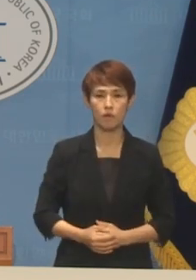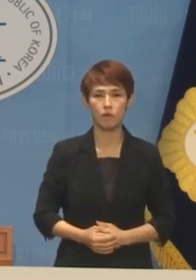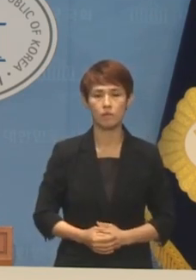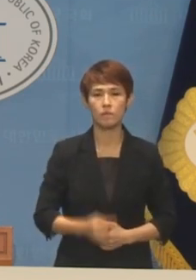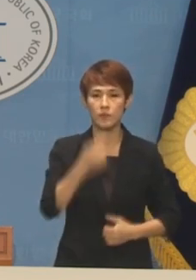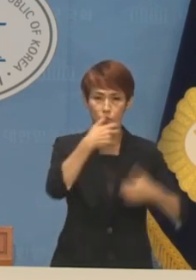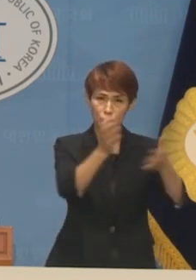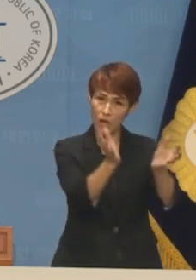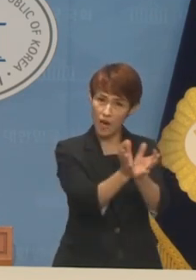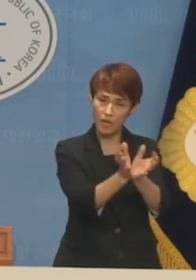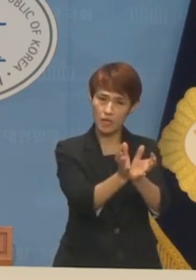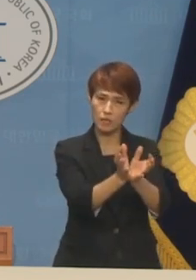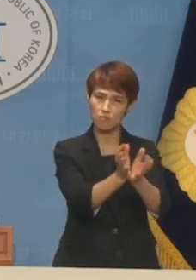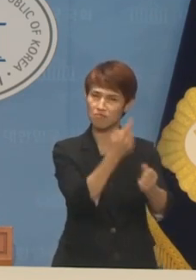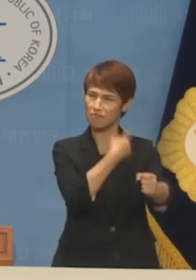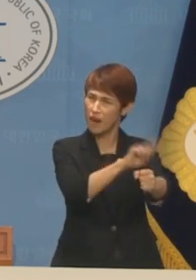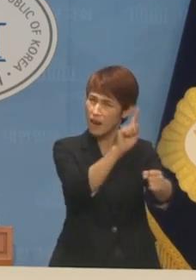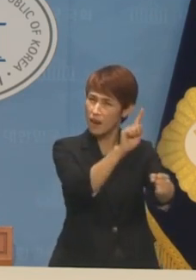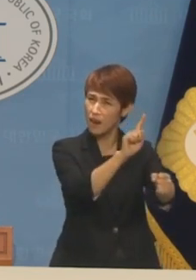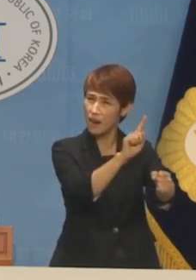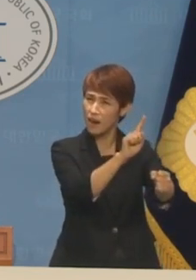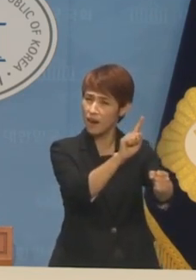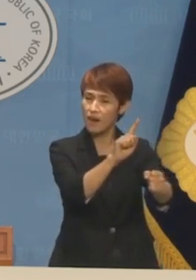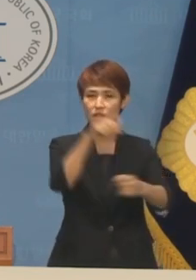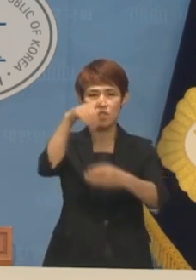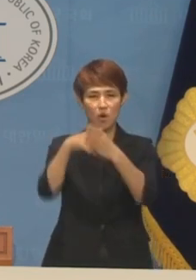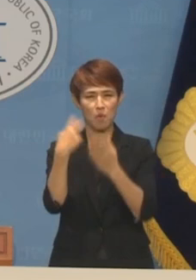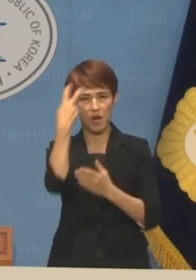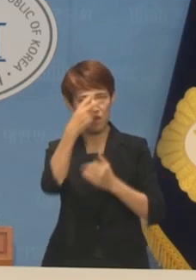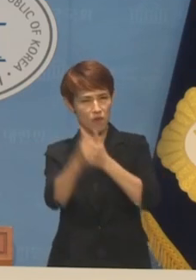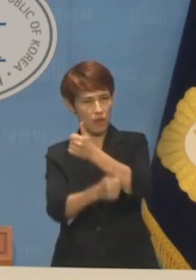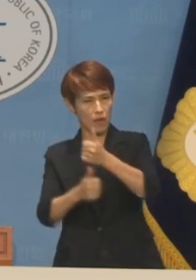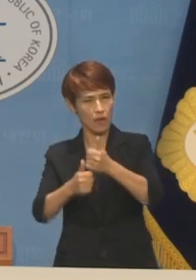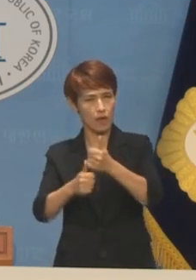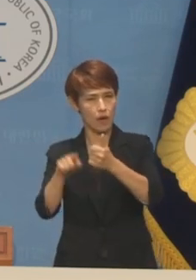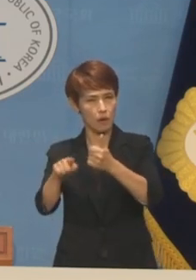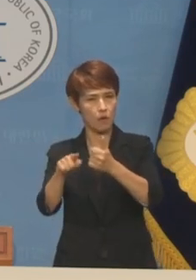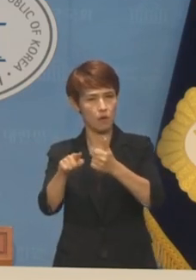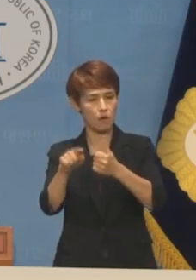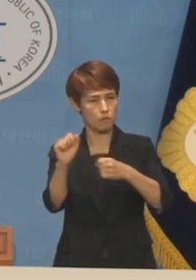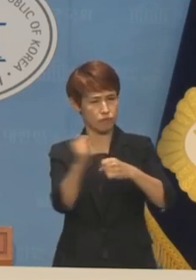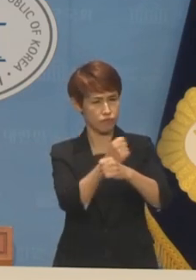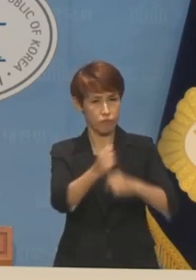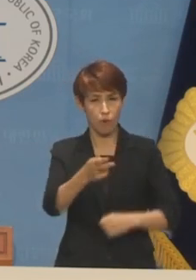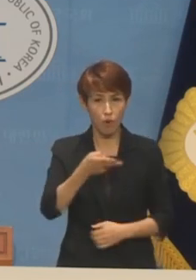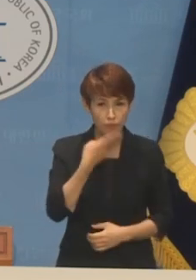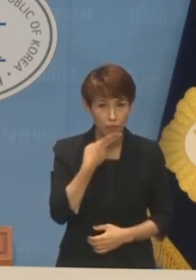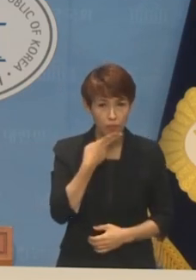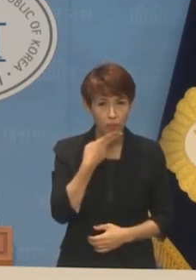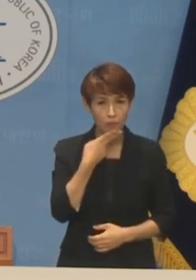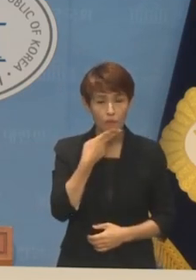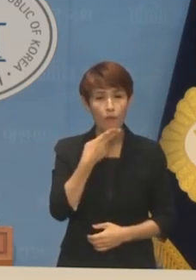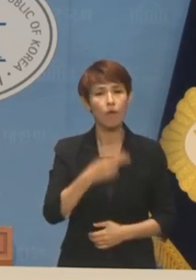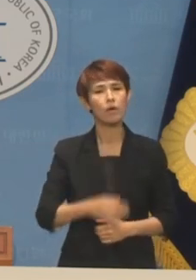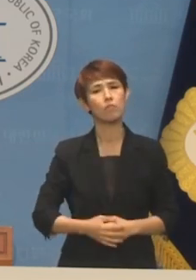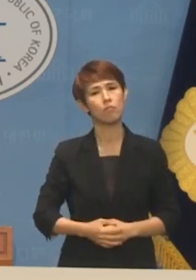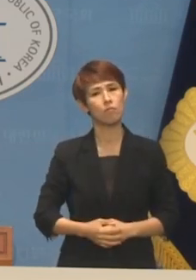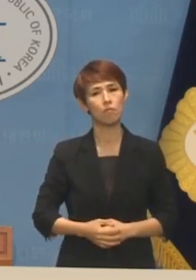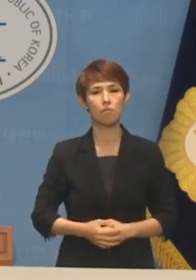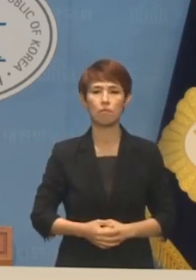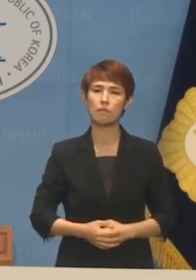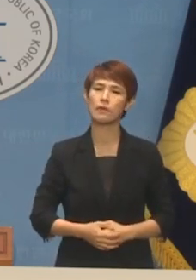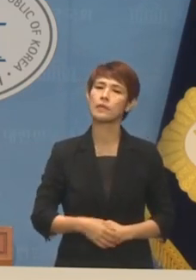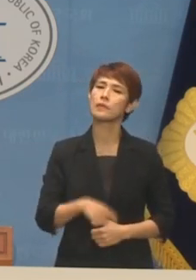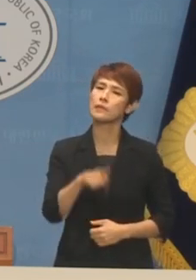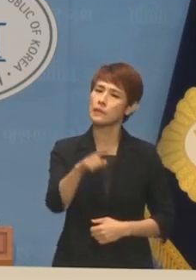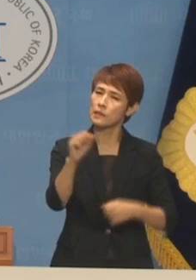민주당이 무능했거나 아니면 선관위와 부당거래를 하지 않았다면 설명할 길이 없는